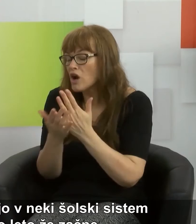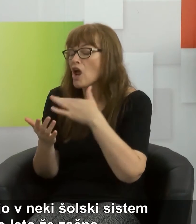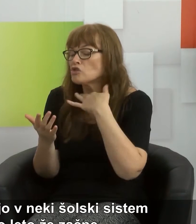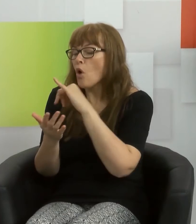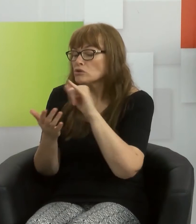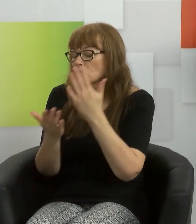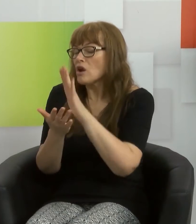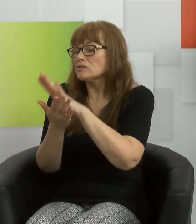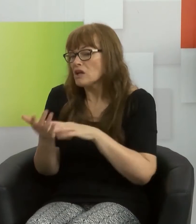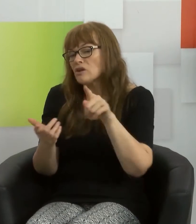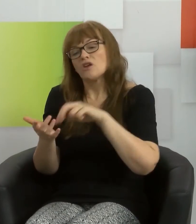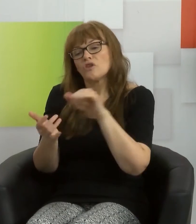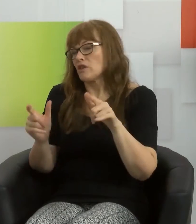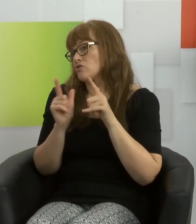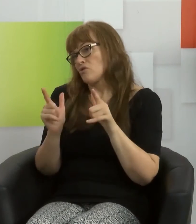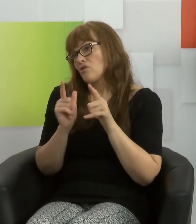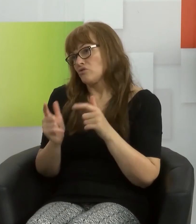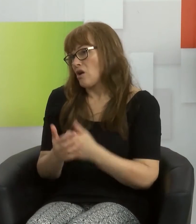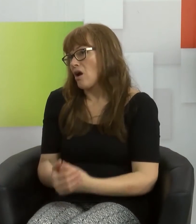že prične.